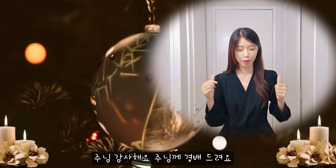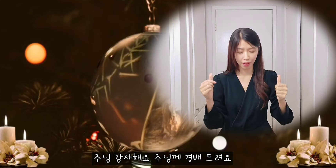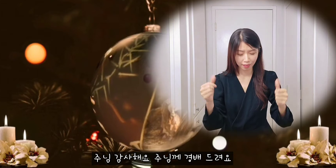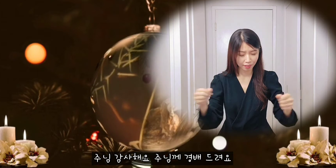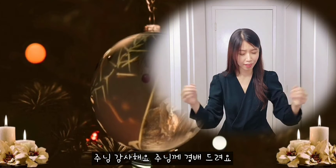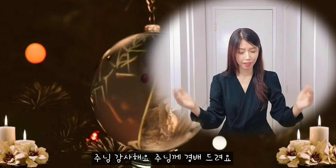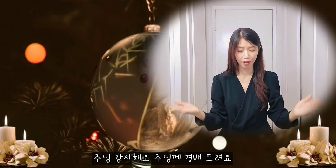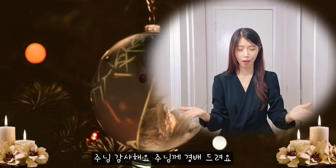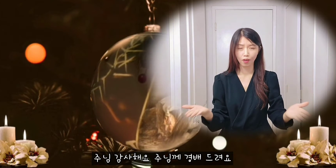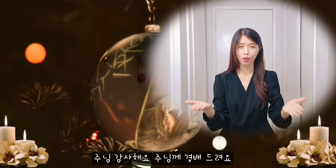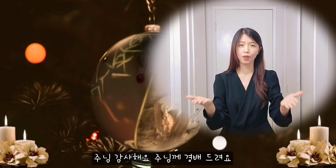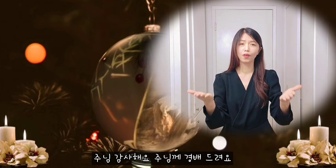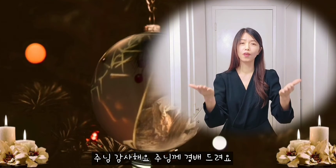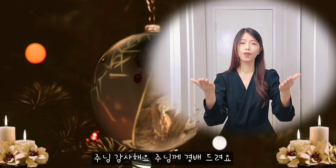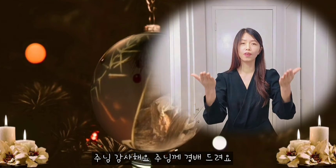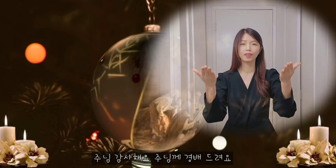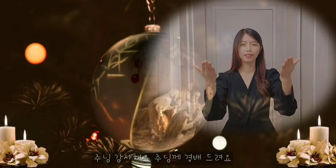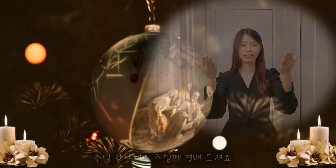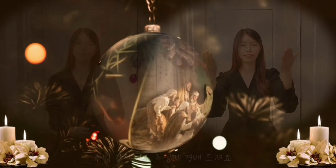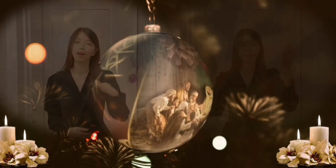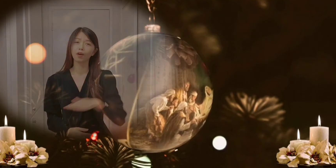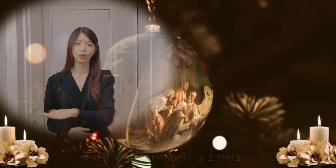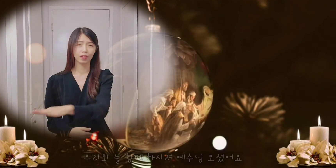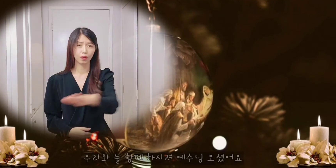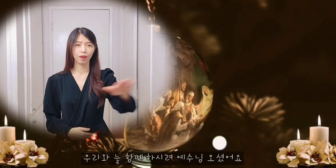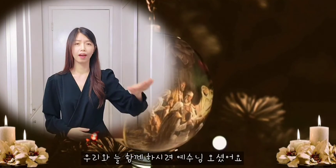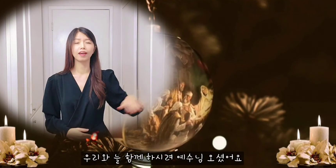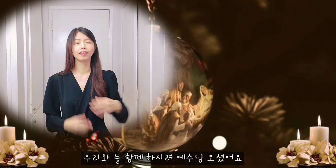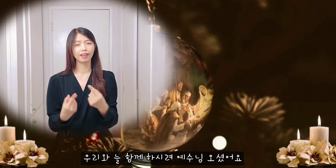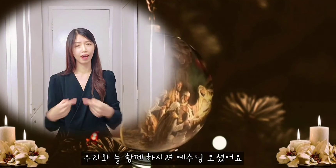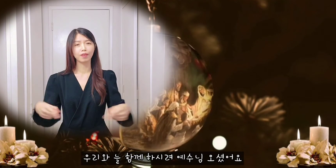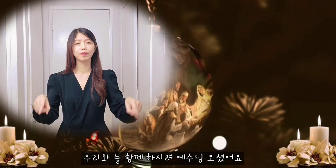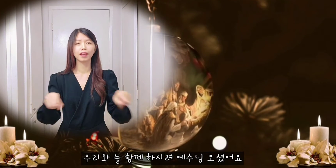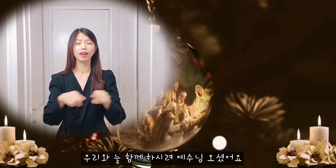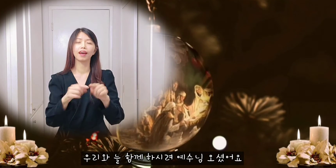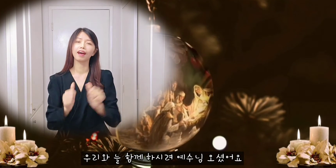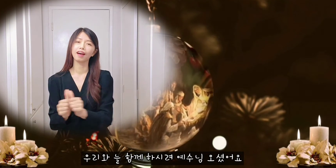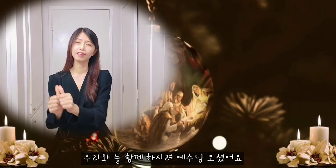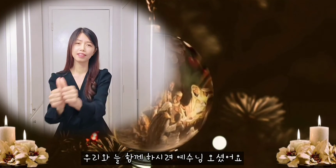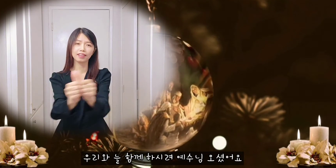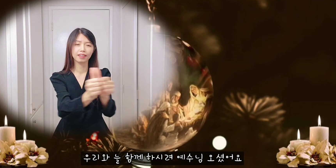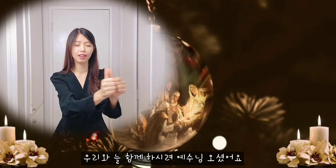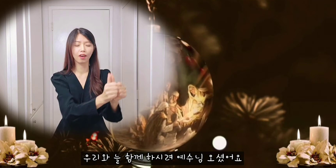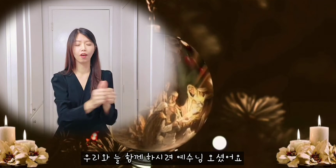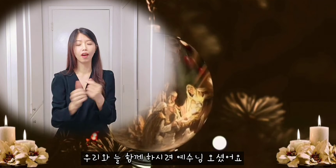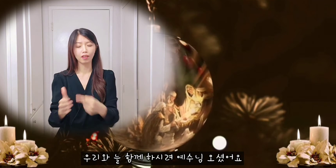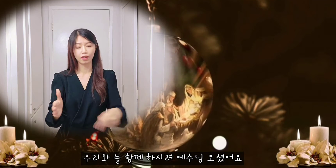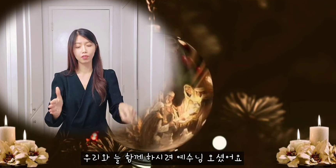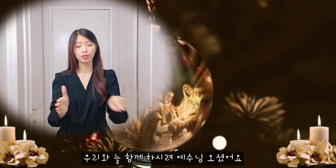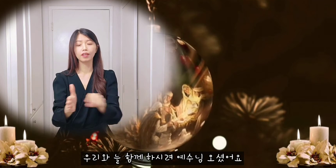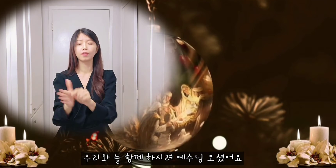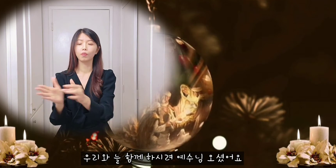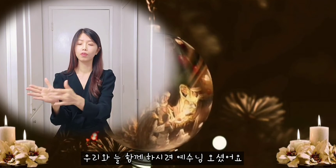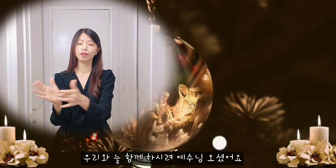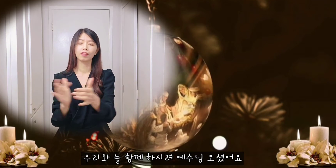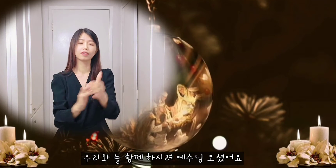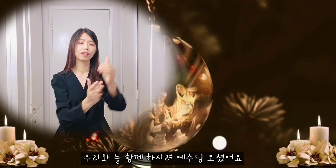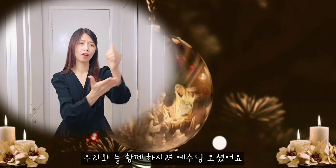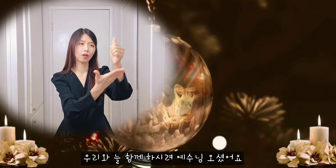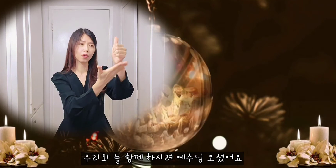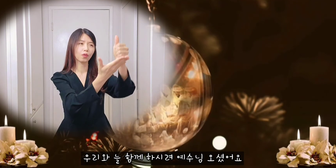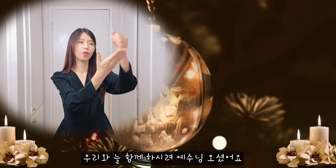주님께 경배드려요. 우리와 늘 함께 하시려